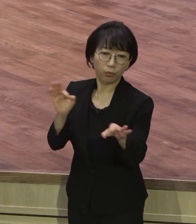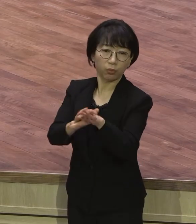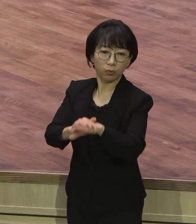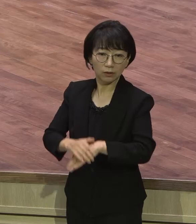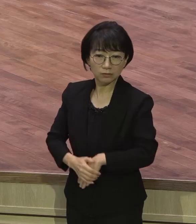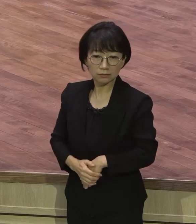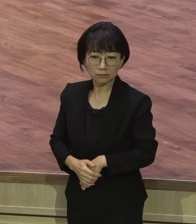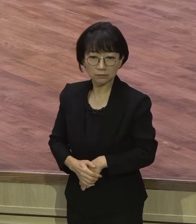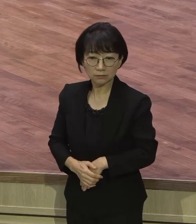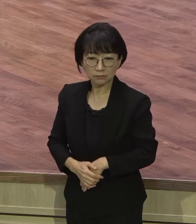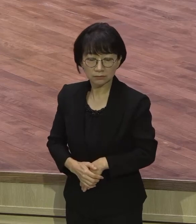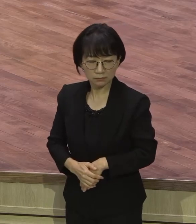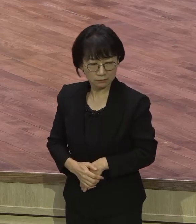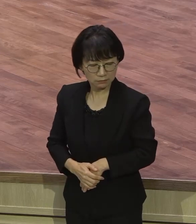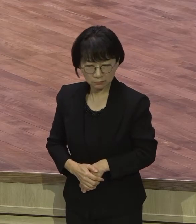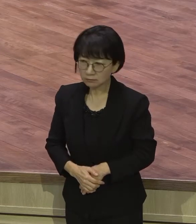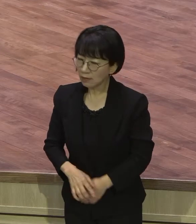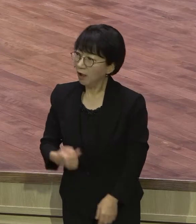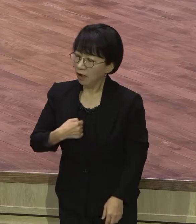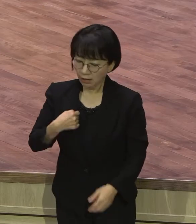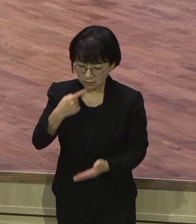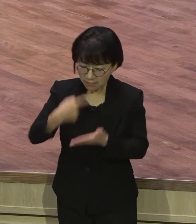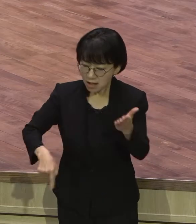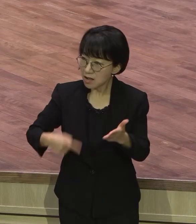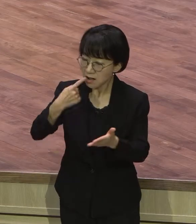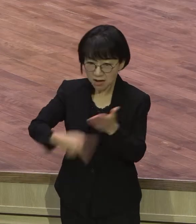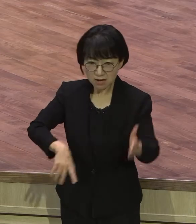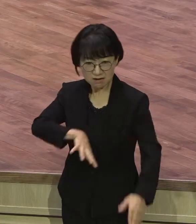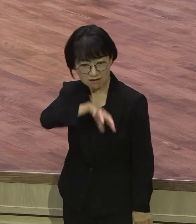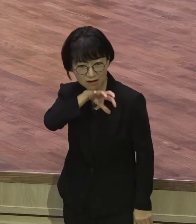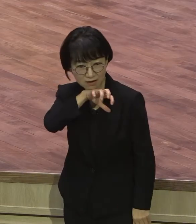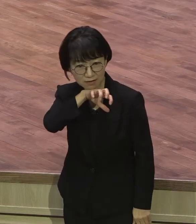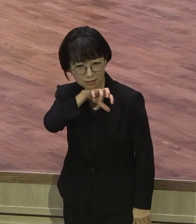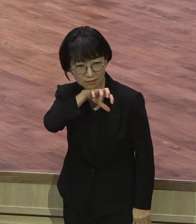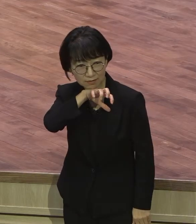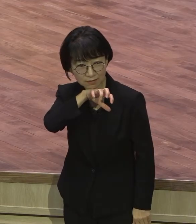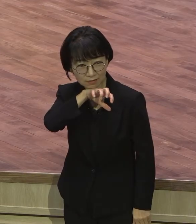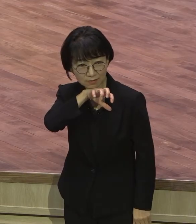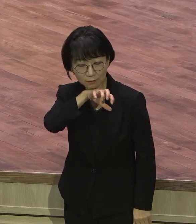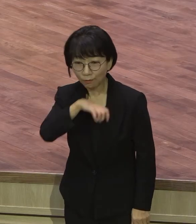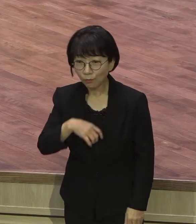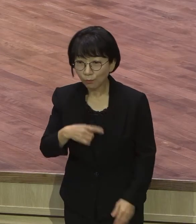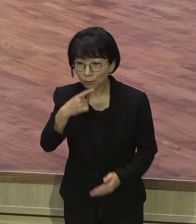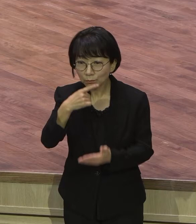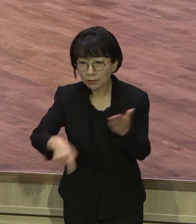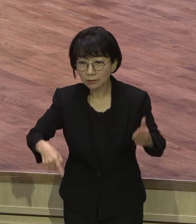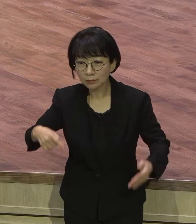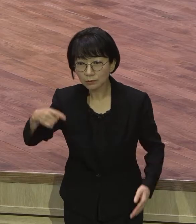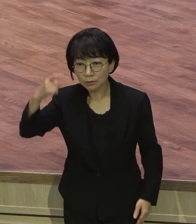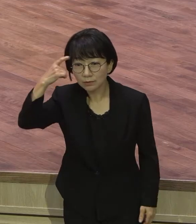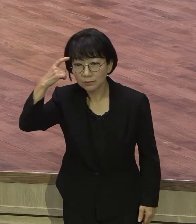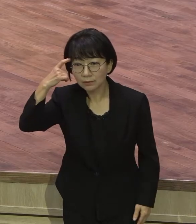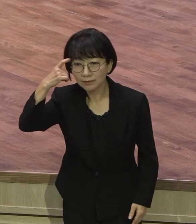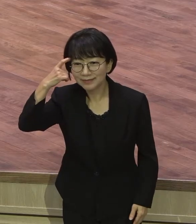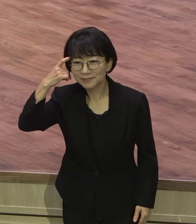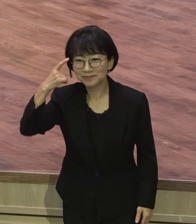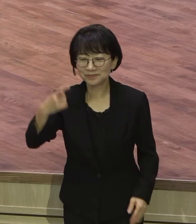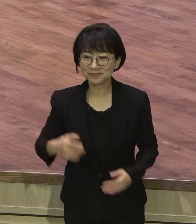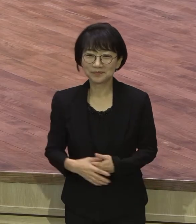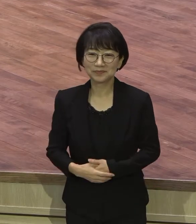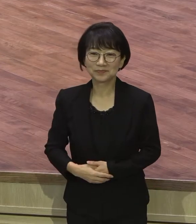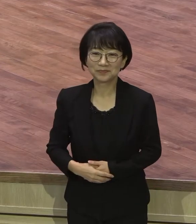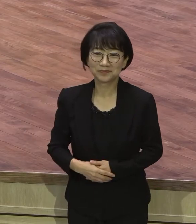마치 자신들이 무슨 피해자인 것처럼 그렇게 생각을 하고 있는 자기들 피해자인 것처럼 그런 행동을